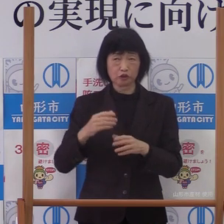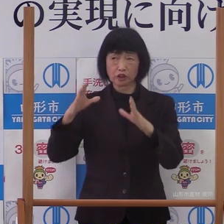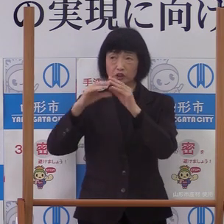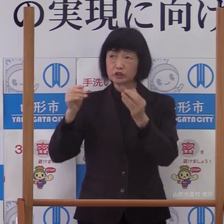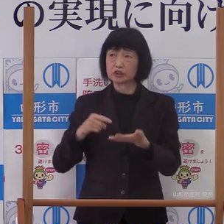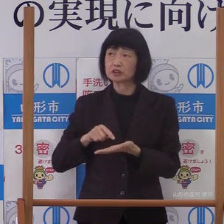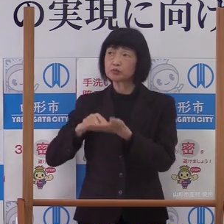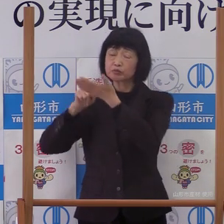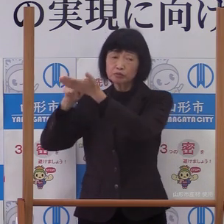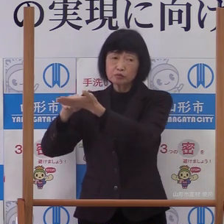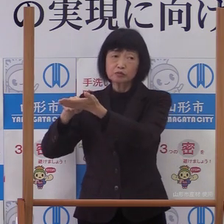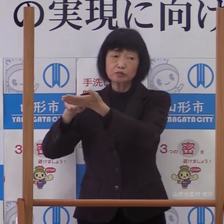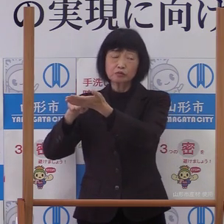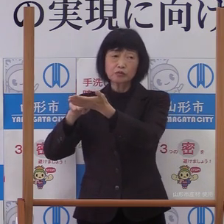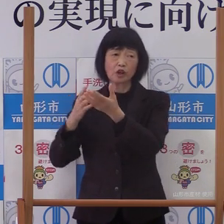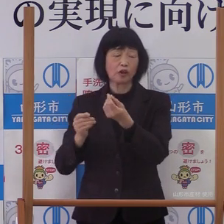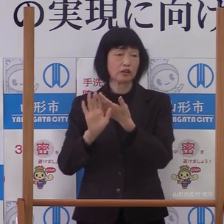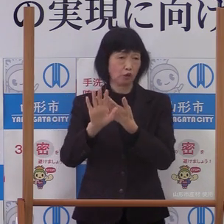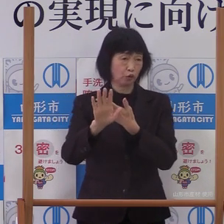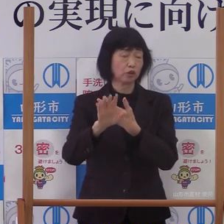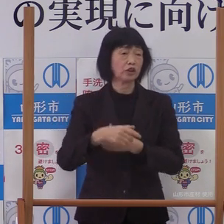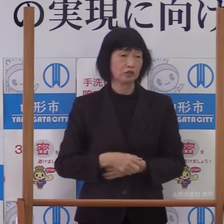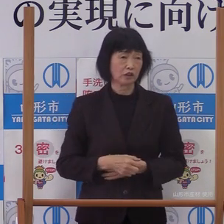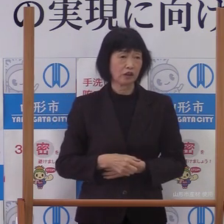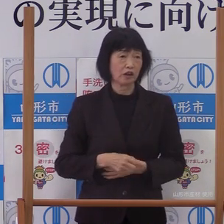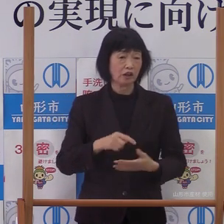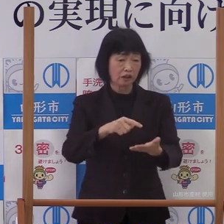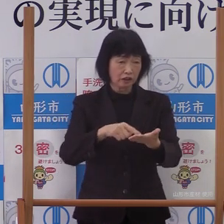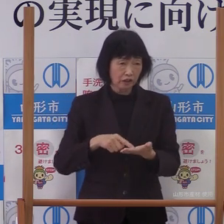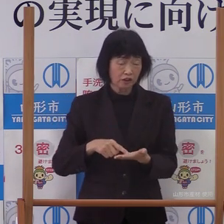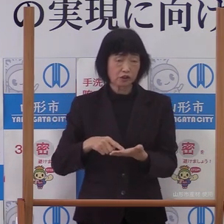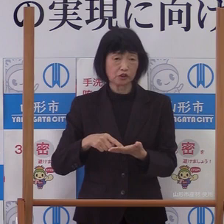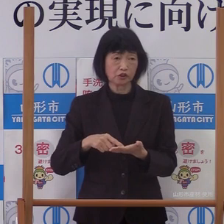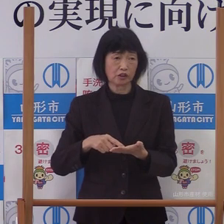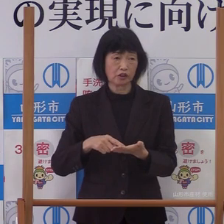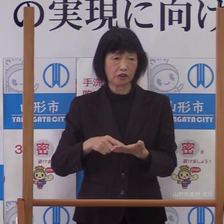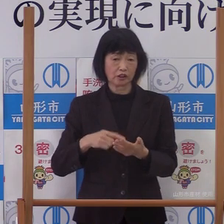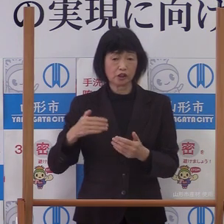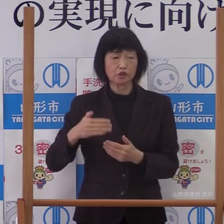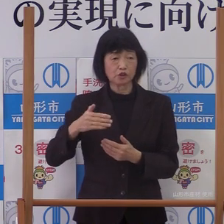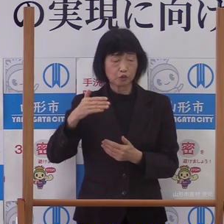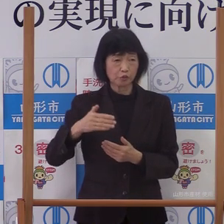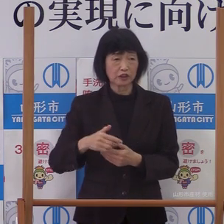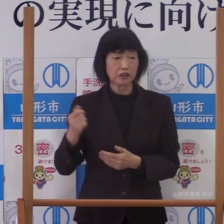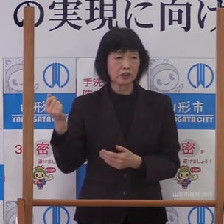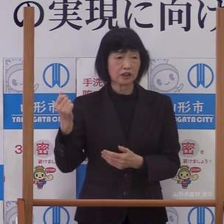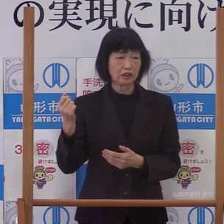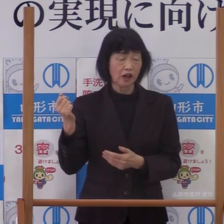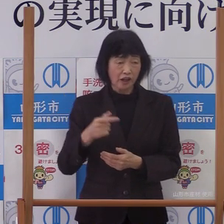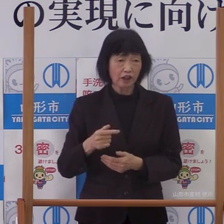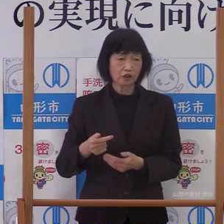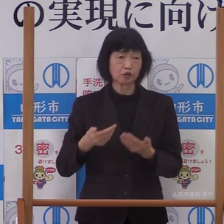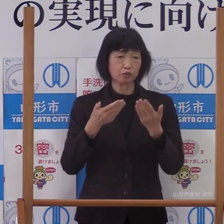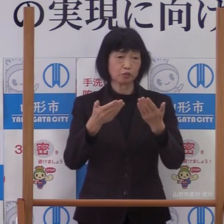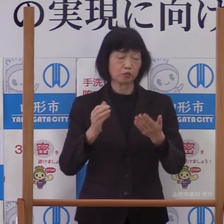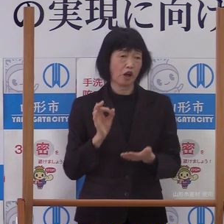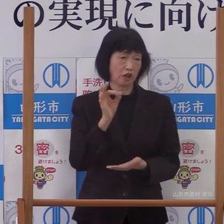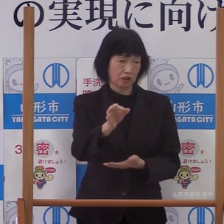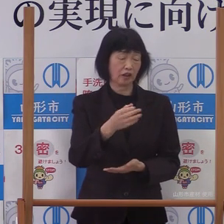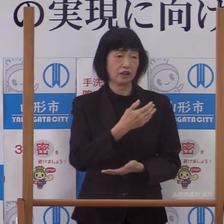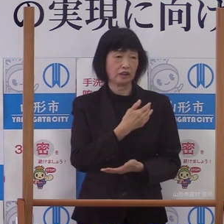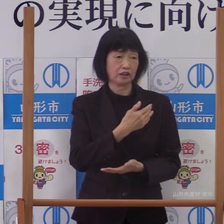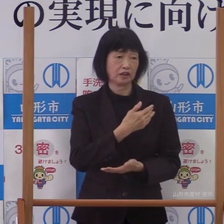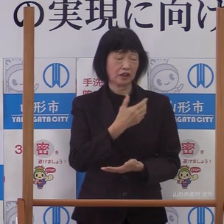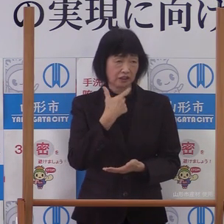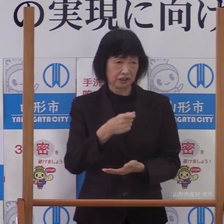形になりますので、出していただいたものから順番になるべく早く給付したいと。あと時期につきましては、歳